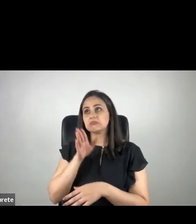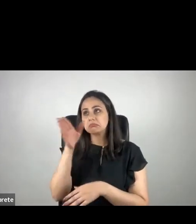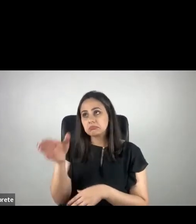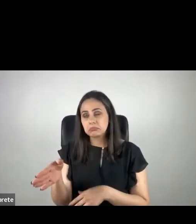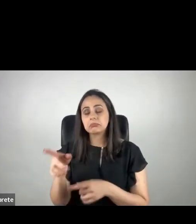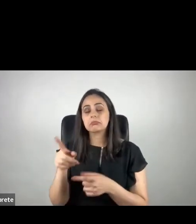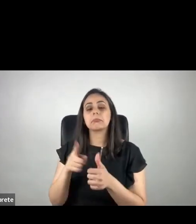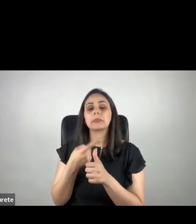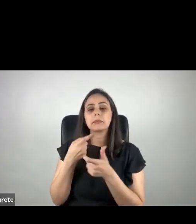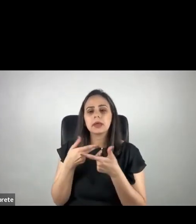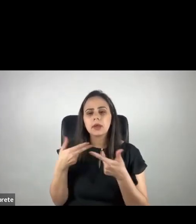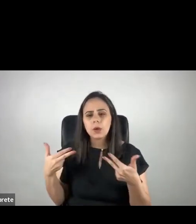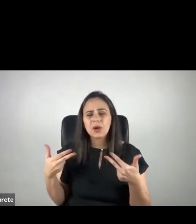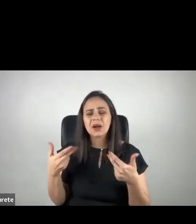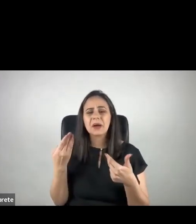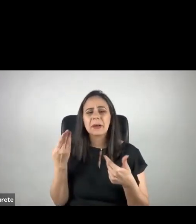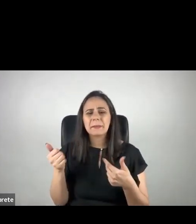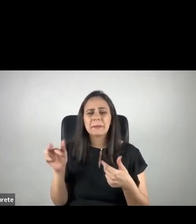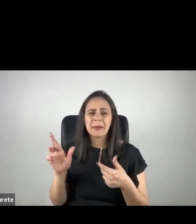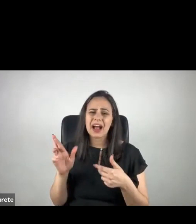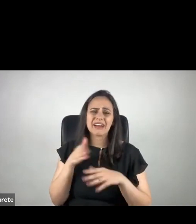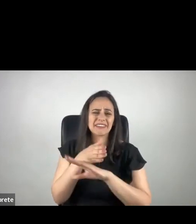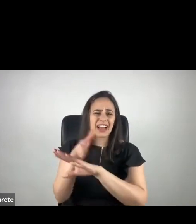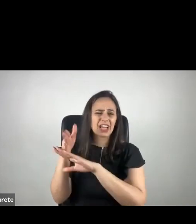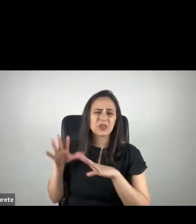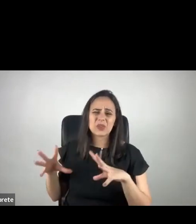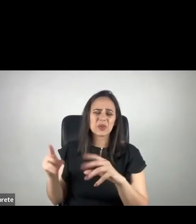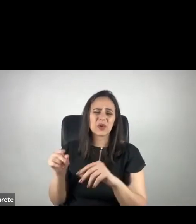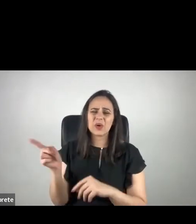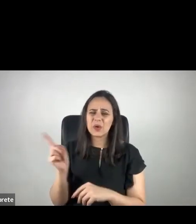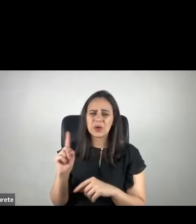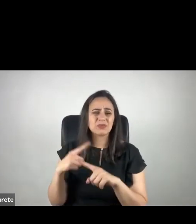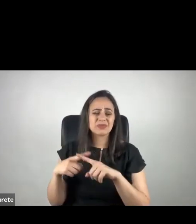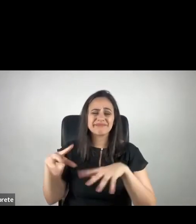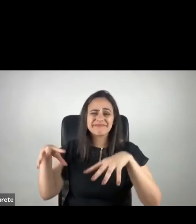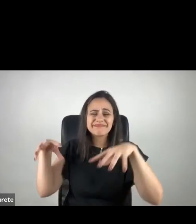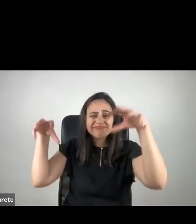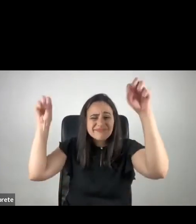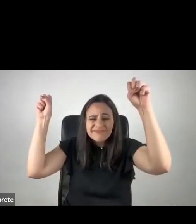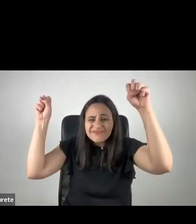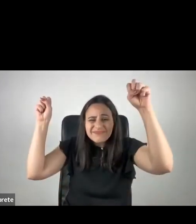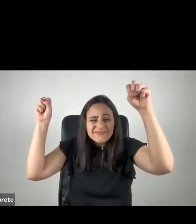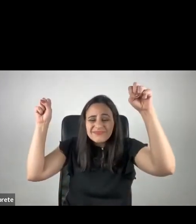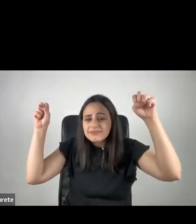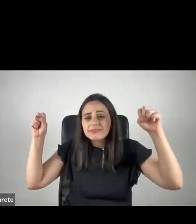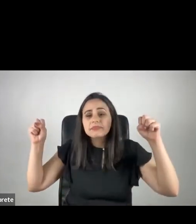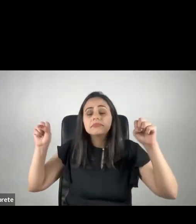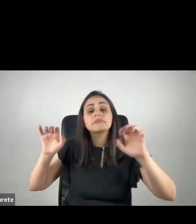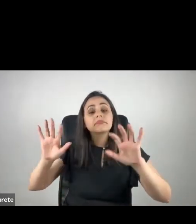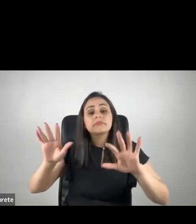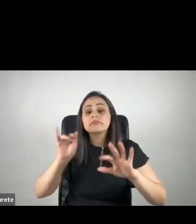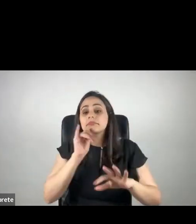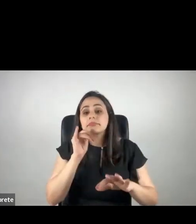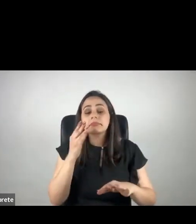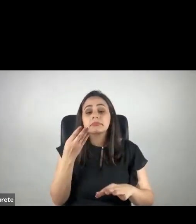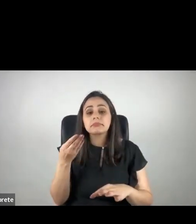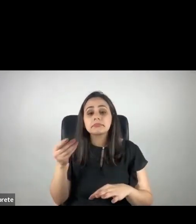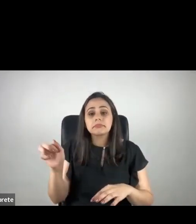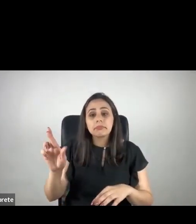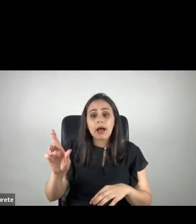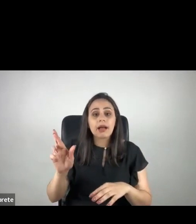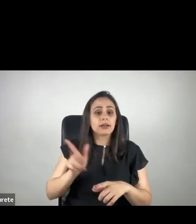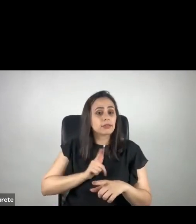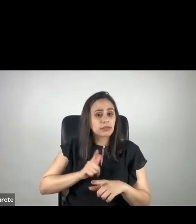primeiro lugar, bar às vezes eu não vou em todos, justamente ser muito escuro e tal. Mas, se você chamar para um bar, existem